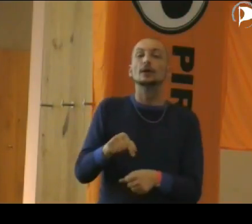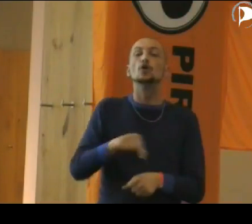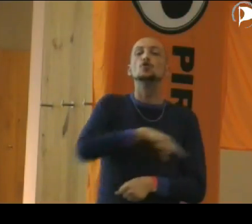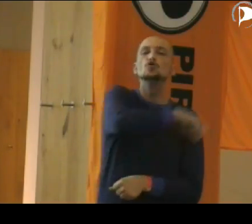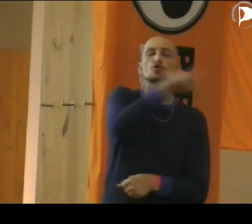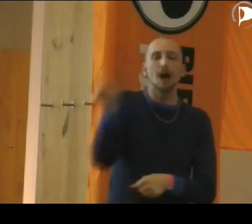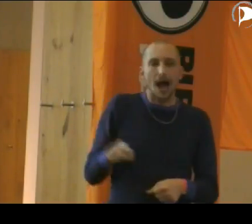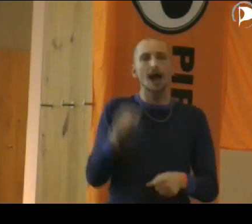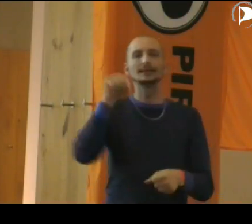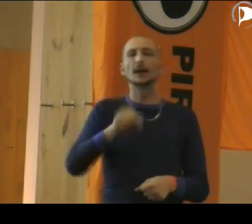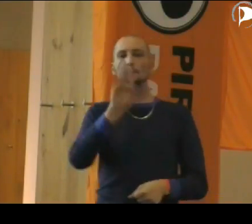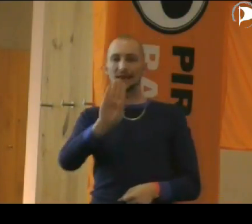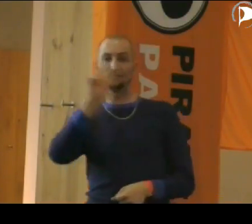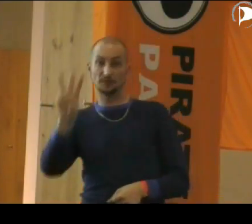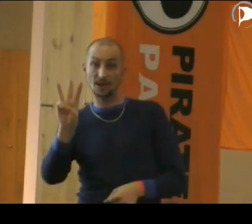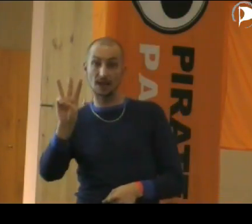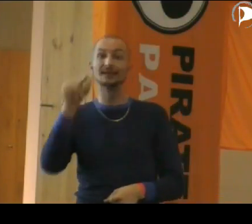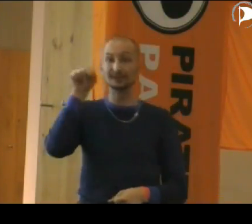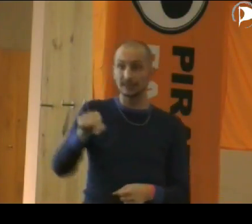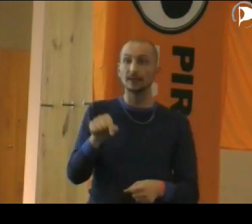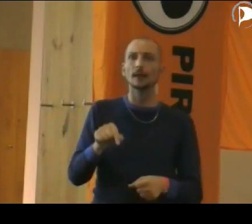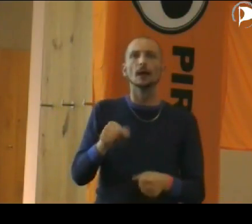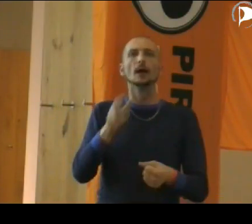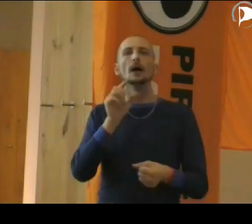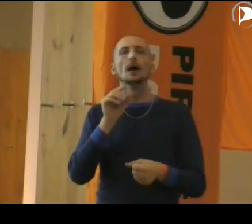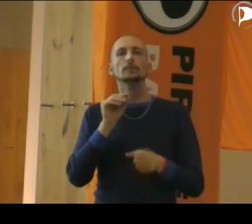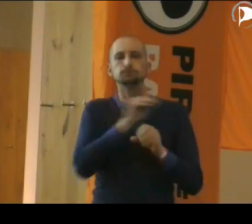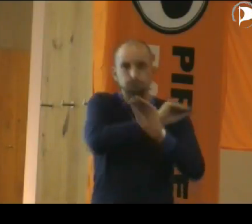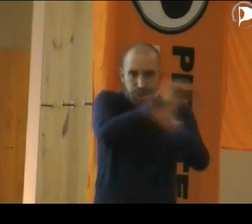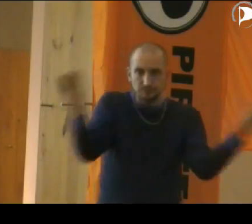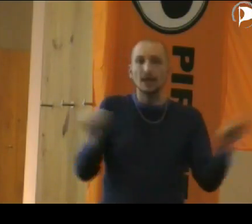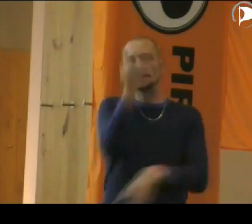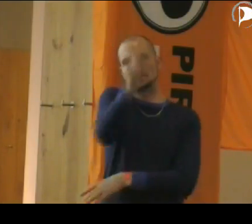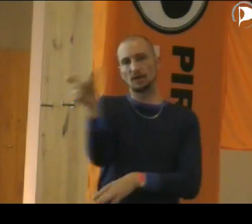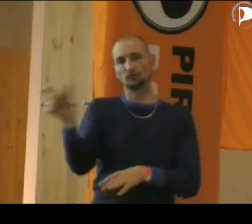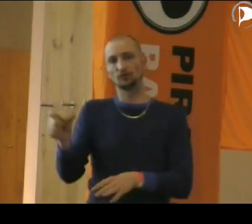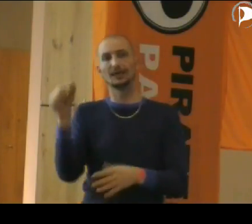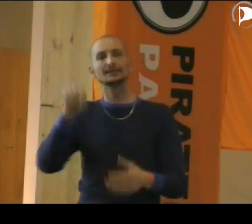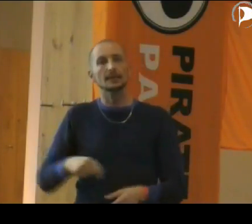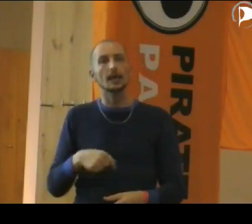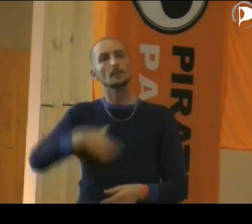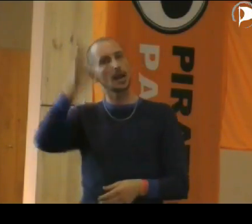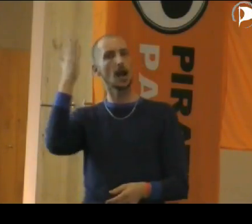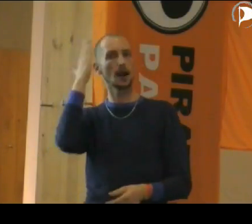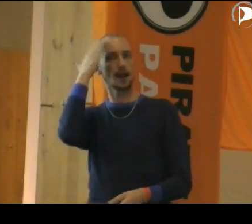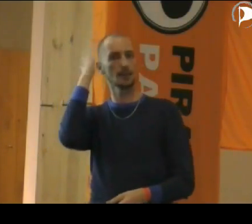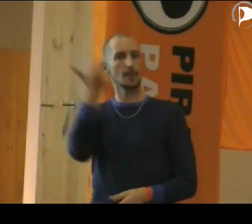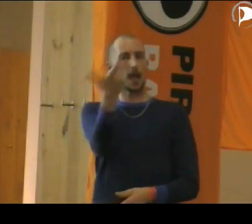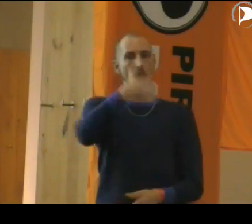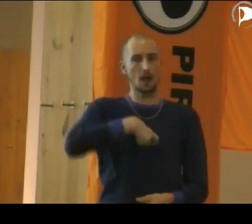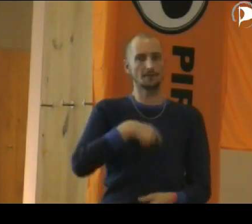ein wandlungsrecht basieren erst müssen die menschen sind und eben dieses wissen hat überall vor ort umsetzen und